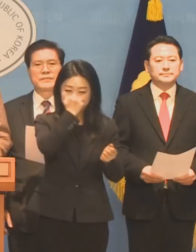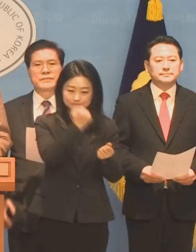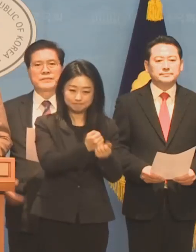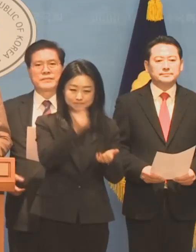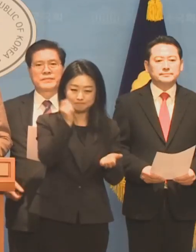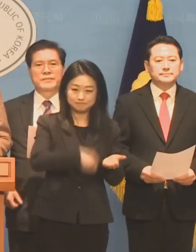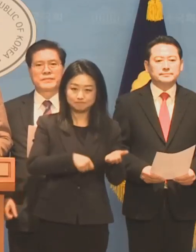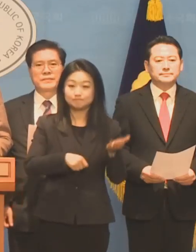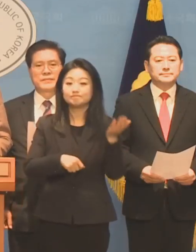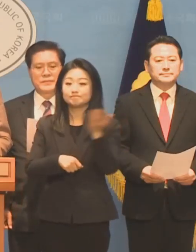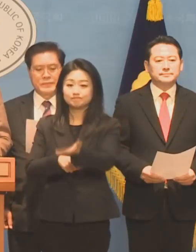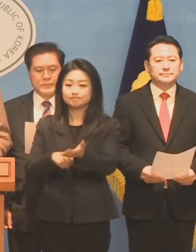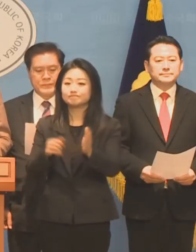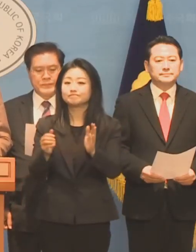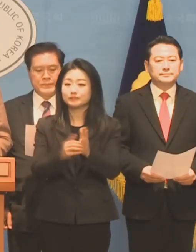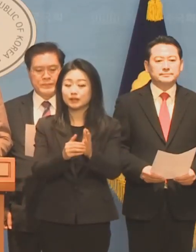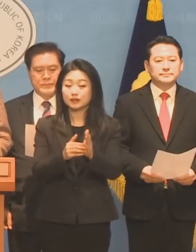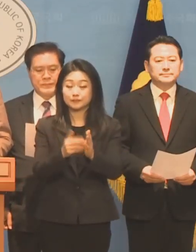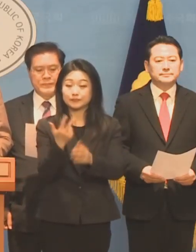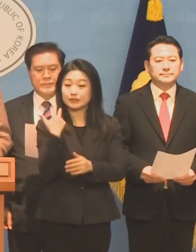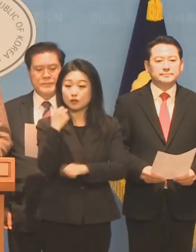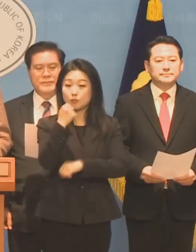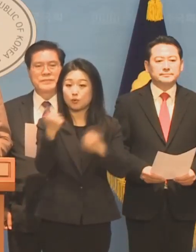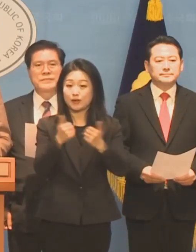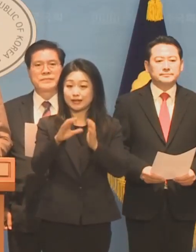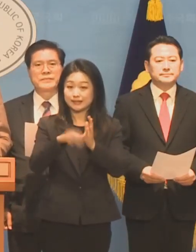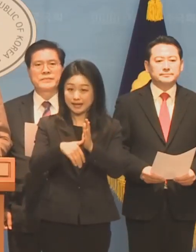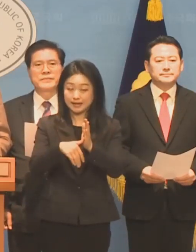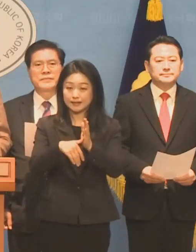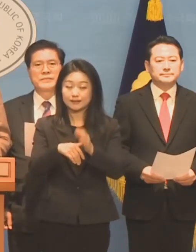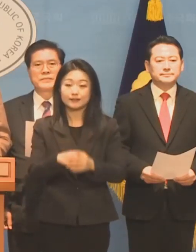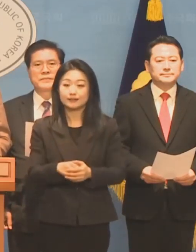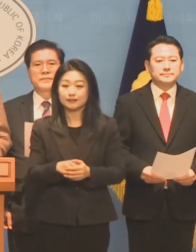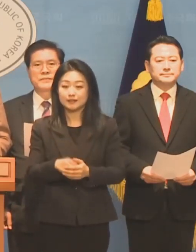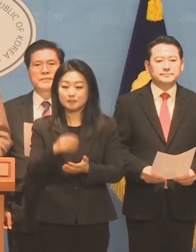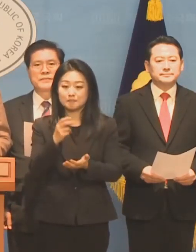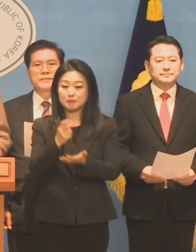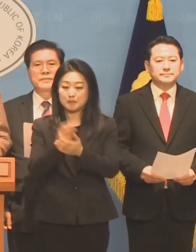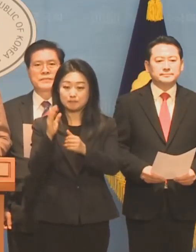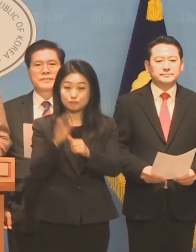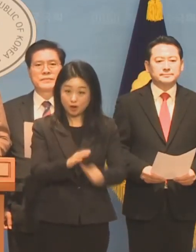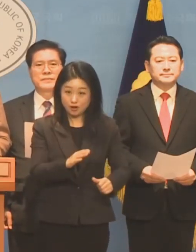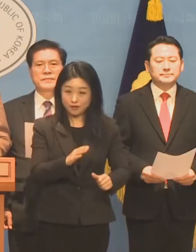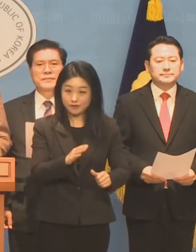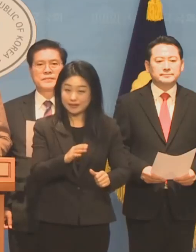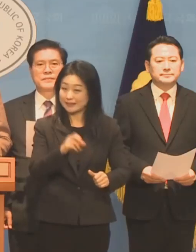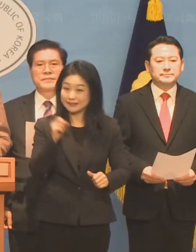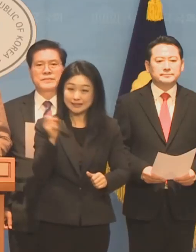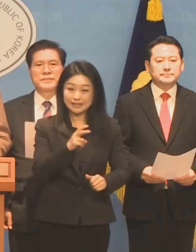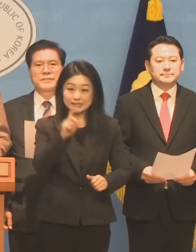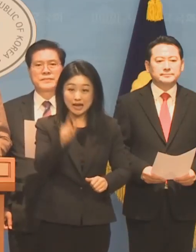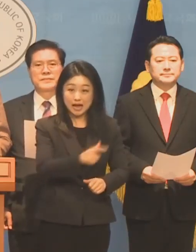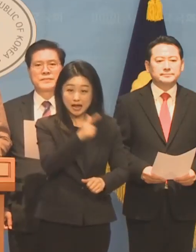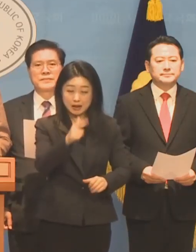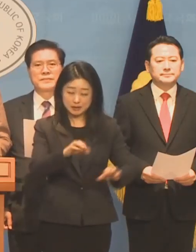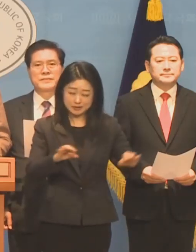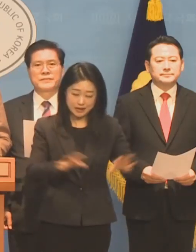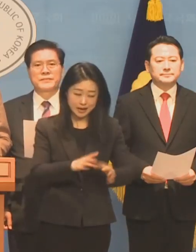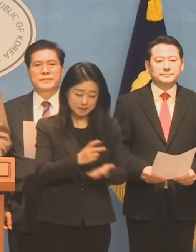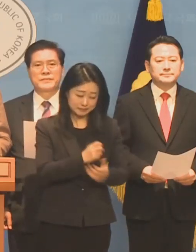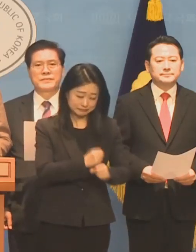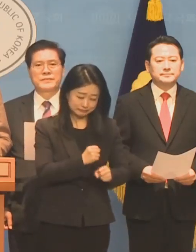통과됐습니다. 지난주 본회의에서 제2표결안 법안이 부결되자 민주당이 하루 만에 만들어